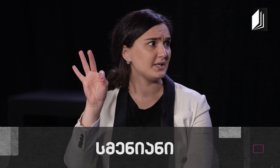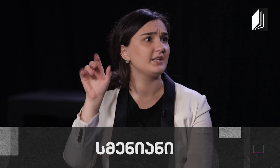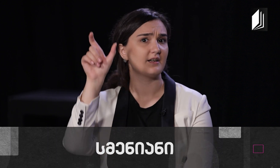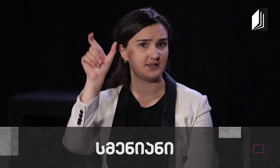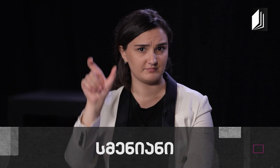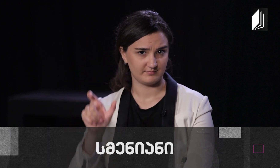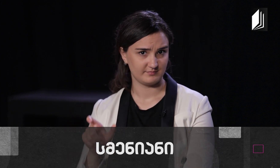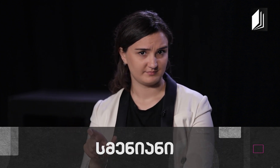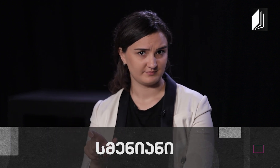სმენიანი.